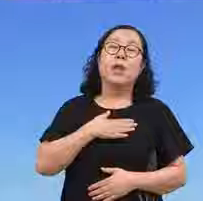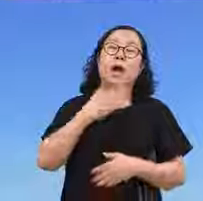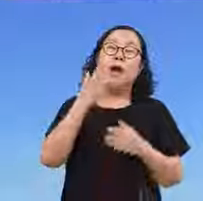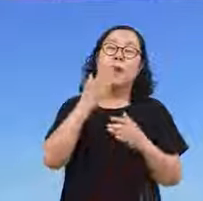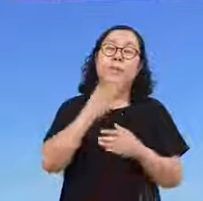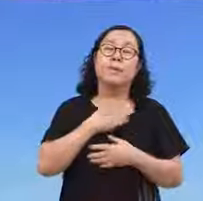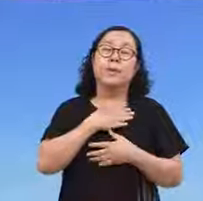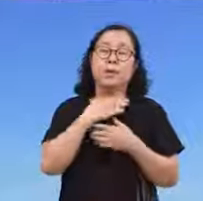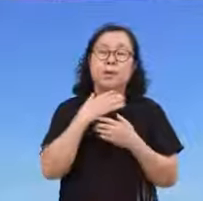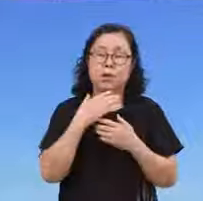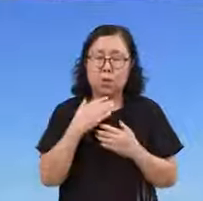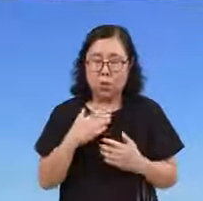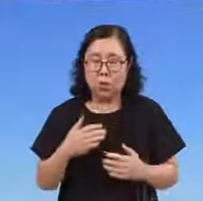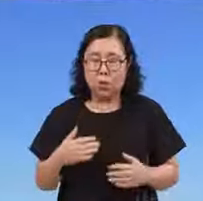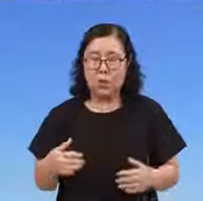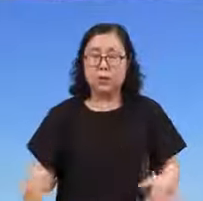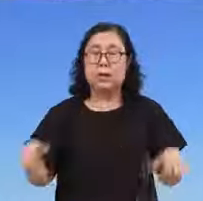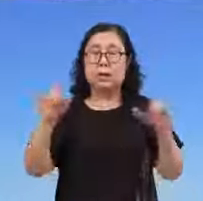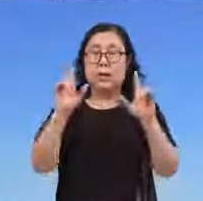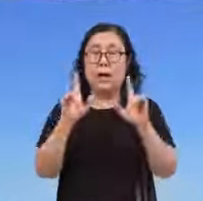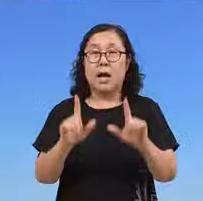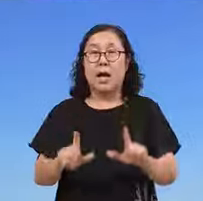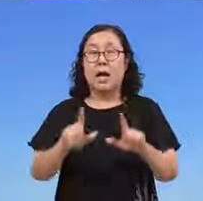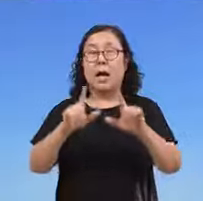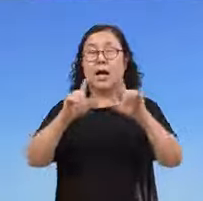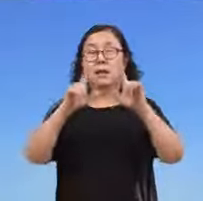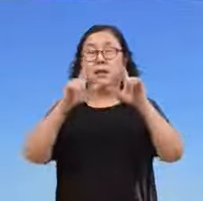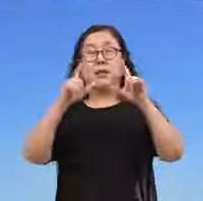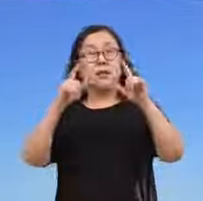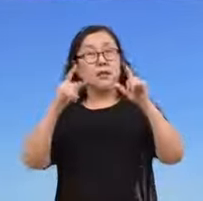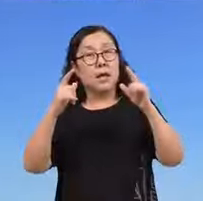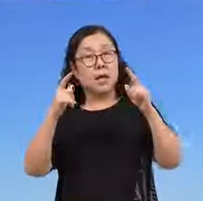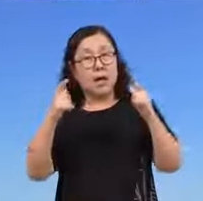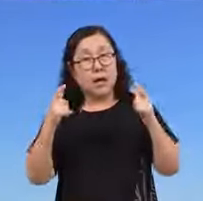걸어가 나 피곤치 아니하며